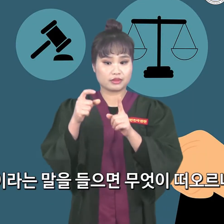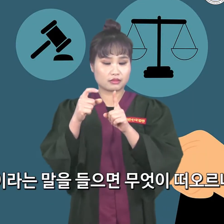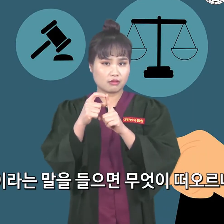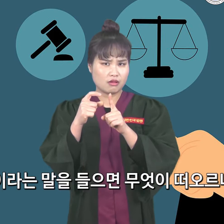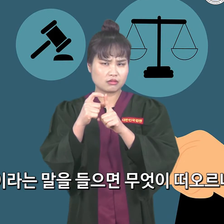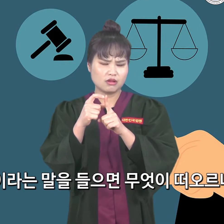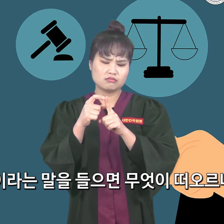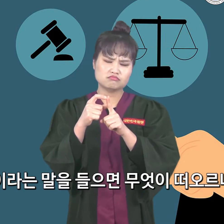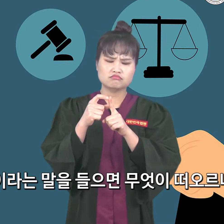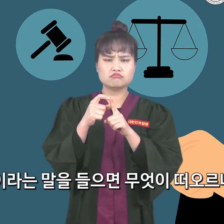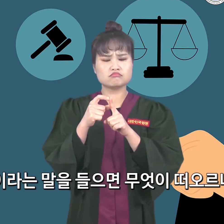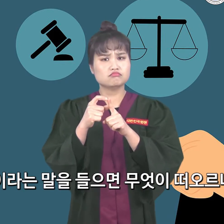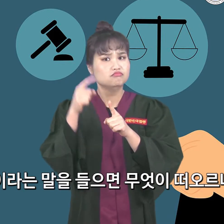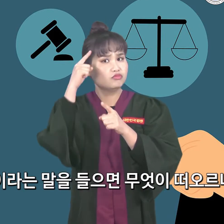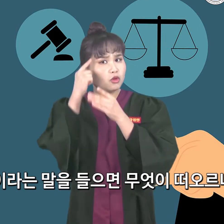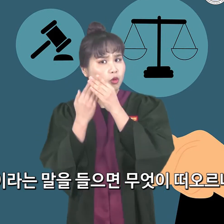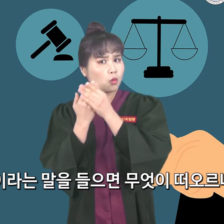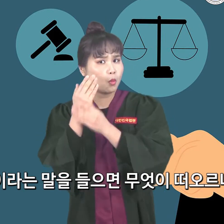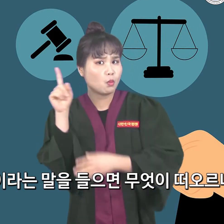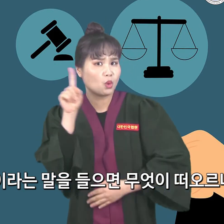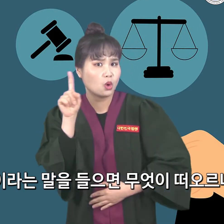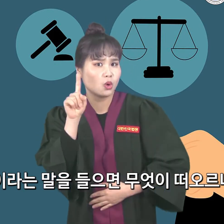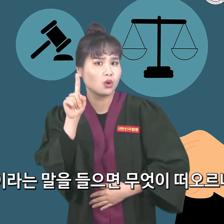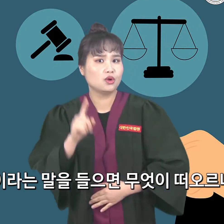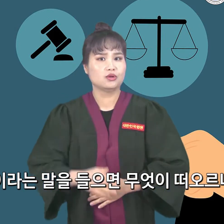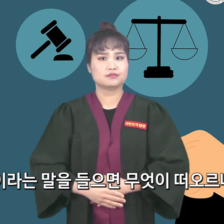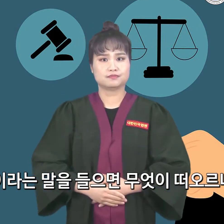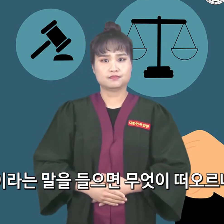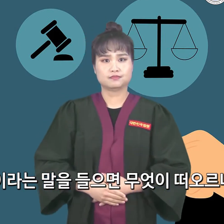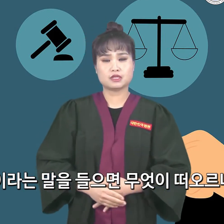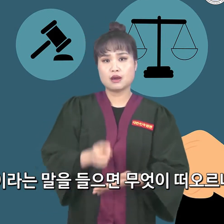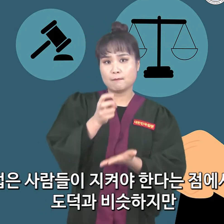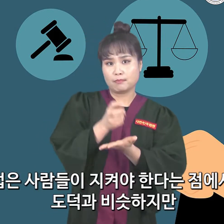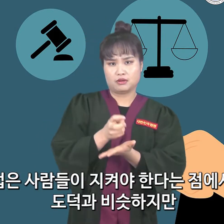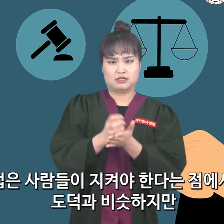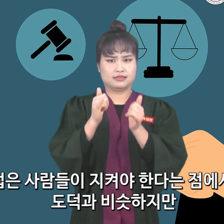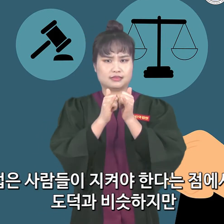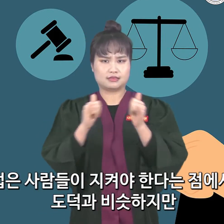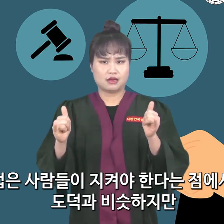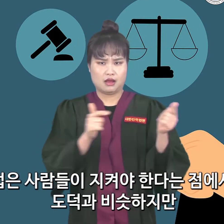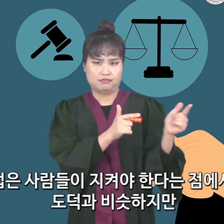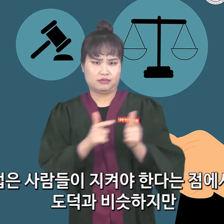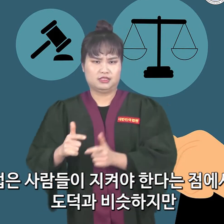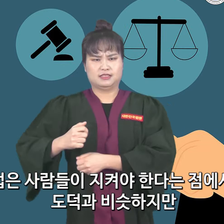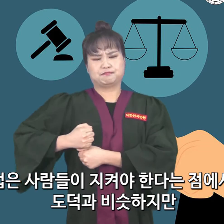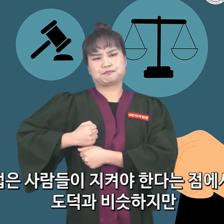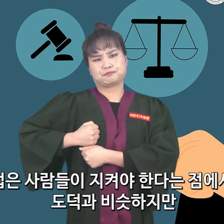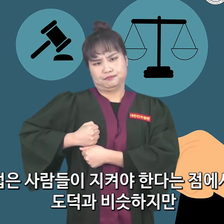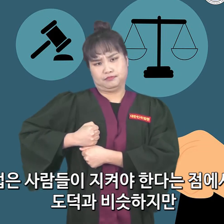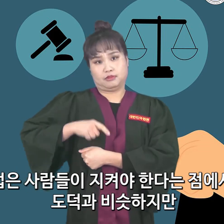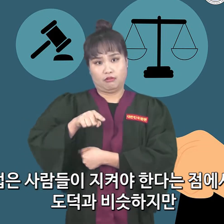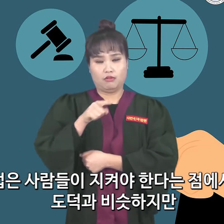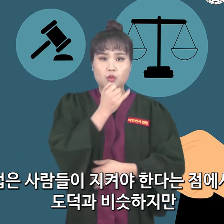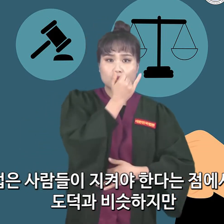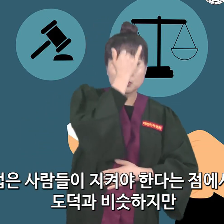법이라는 말을 들으면 무엇이 떠오르나요? 법은 사람들이 지켜야 한다는 점에서